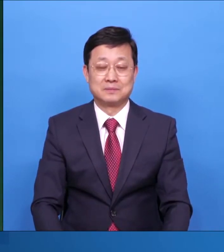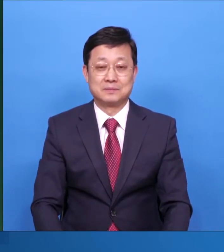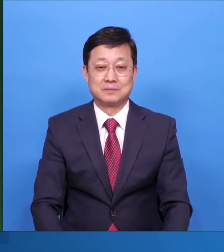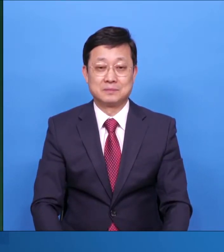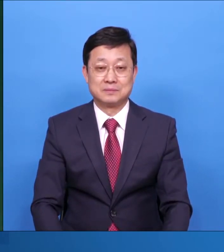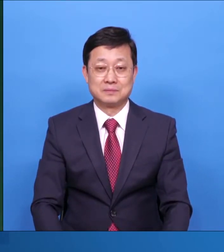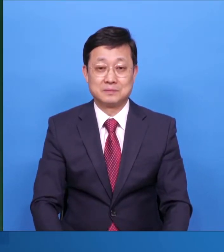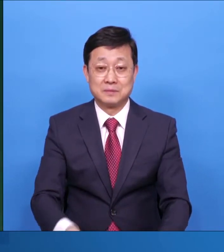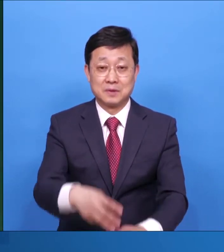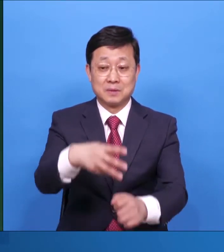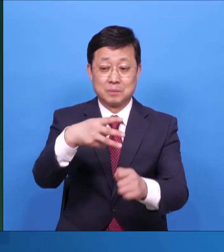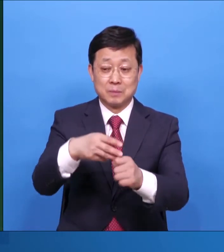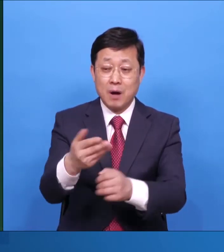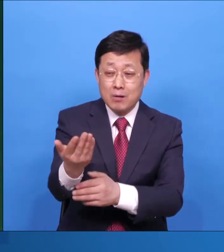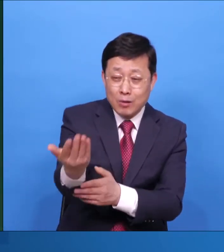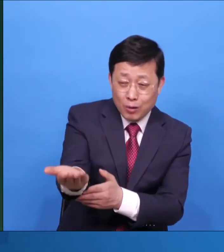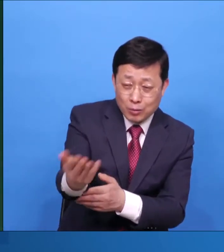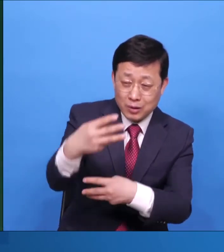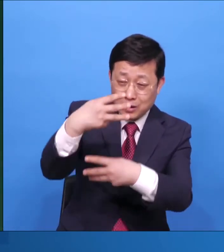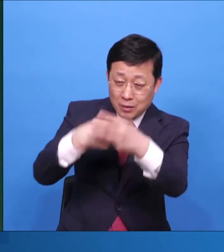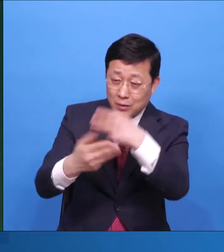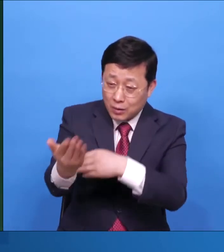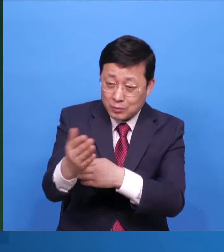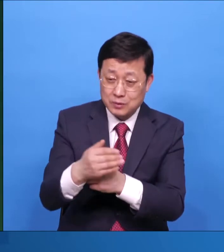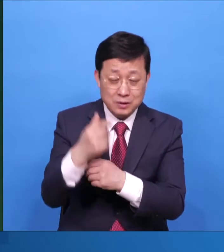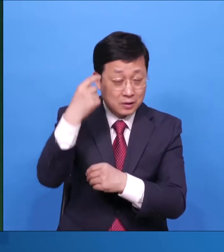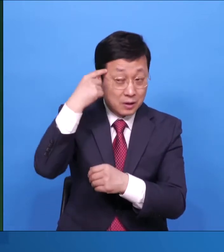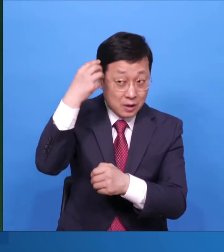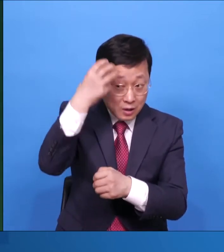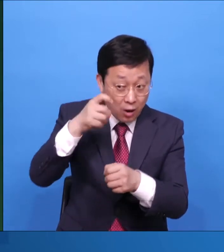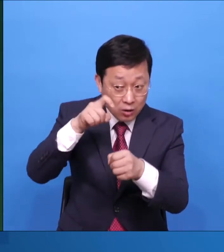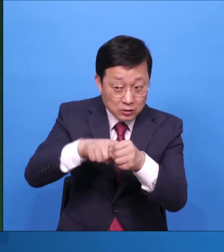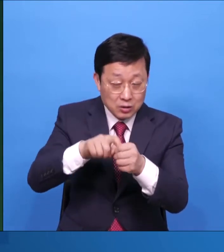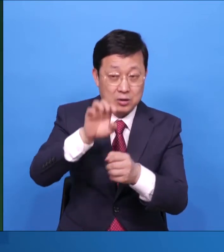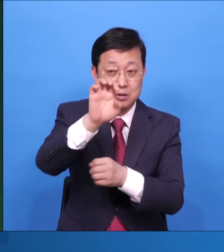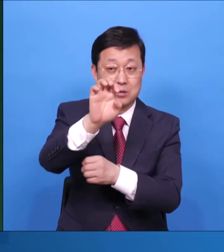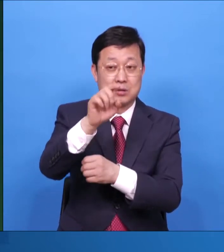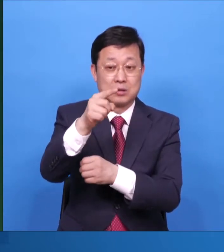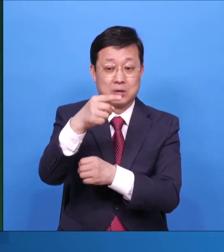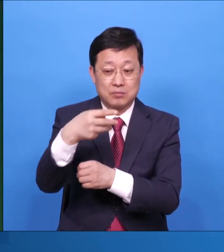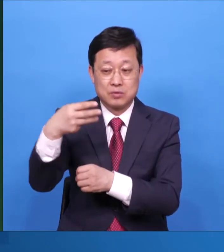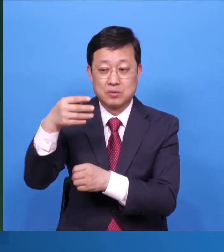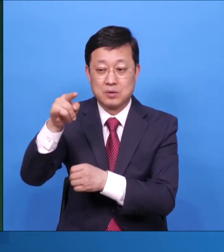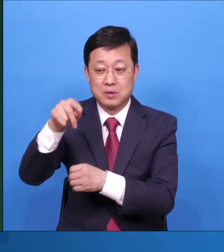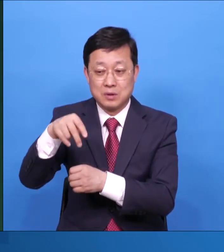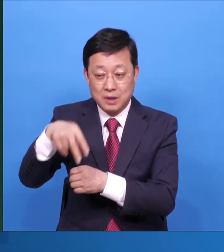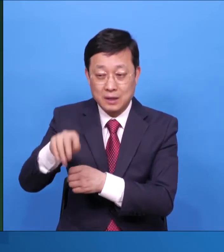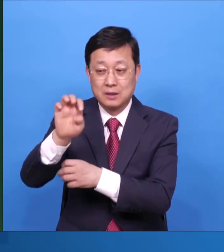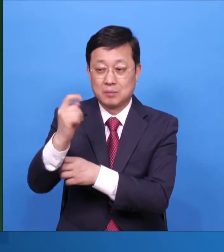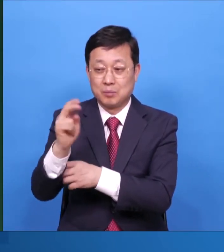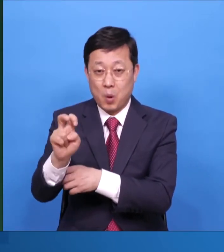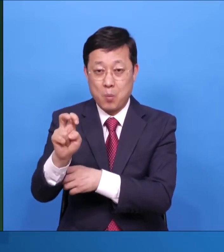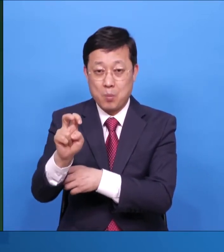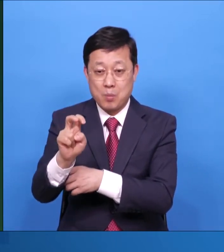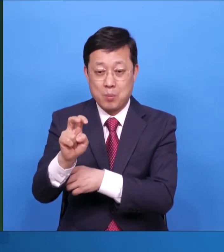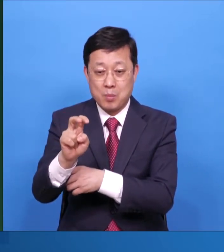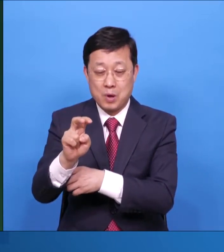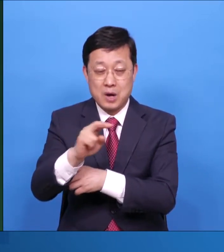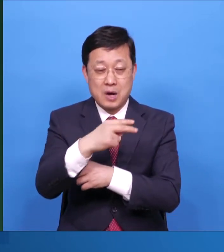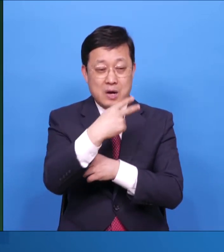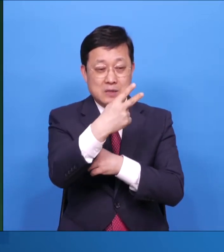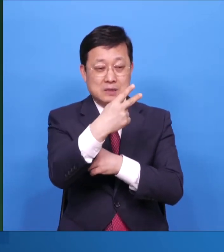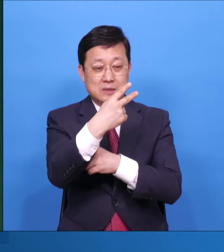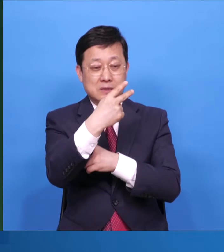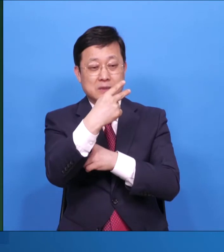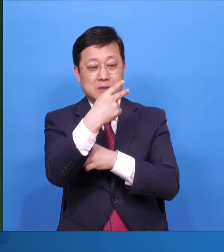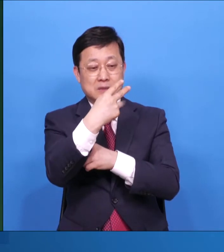영적 플랫폼이 되는 거예요. Entonces ustedes serán plataformas espirituales. 뭐 이거 아닙니까? ¿Es esto o no? 뭘 준비합니까? Ahora,